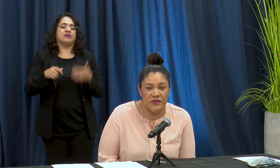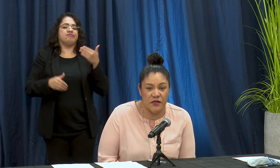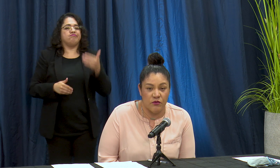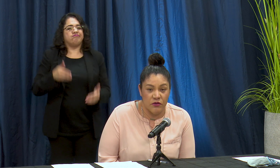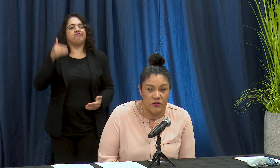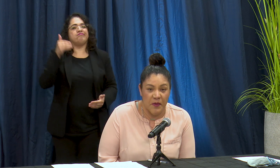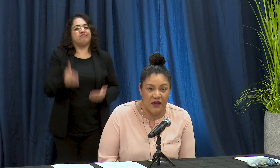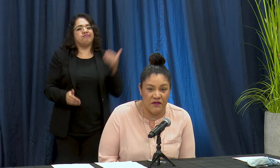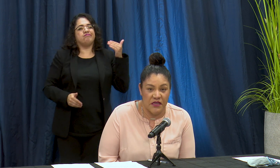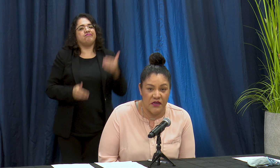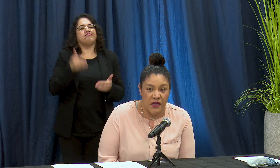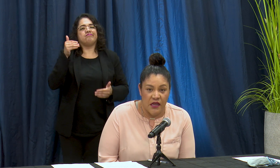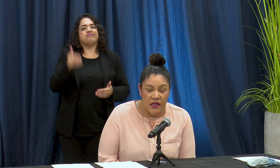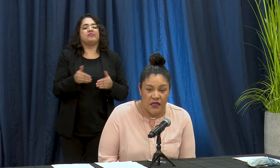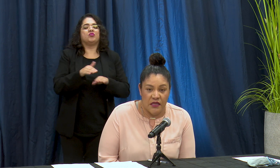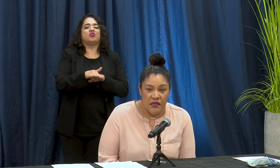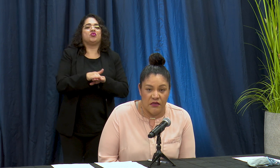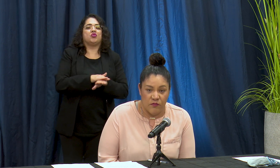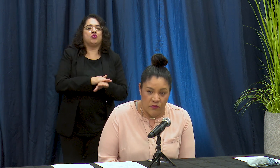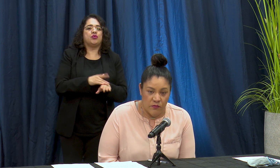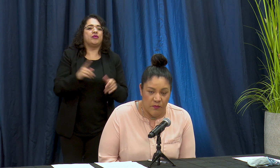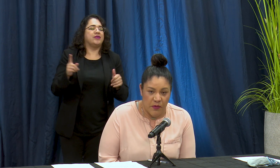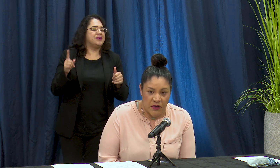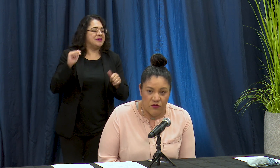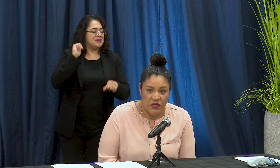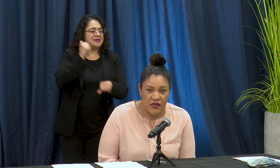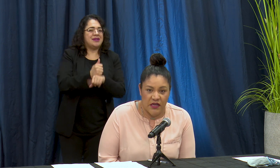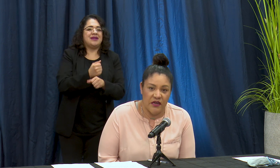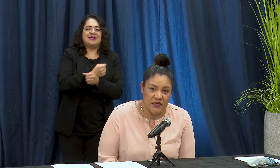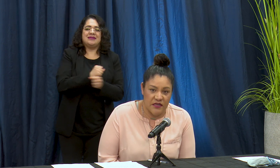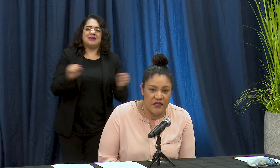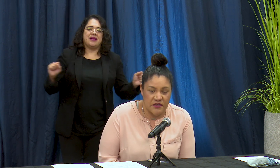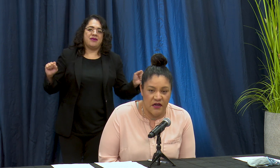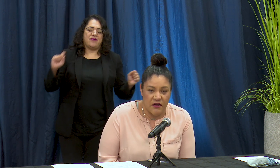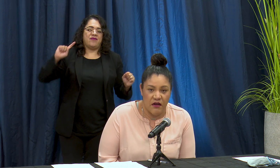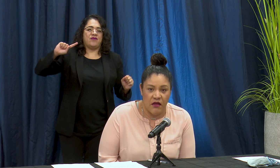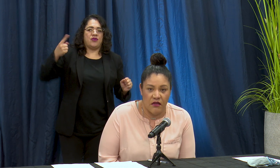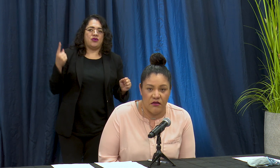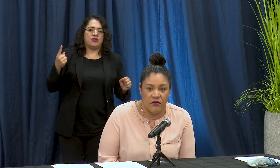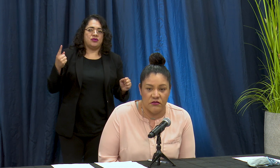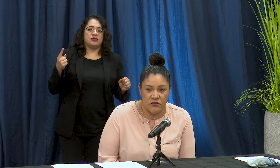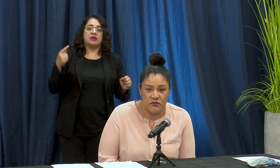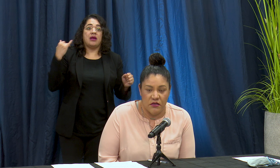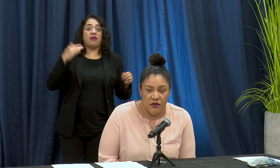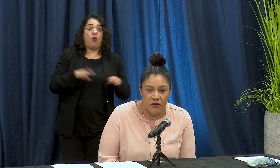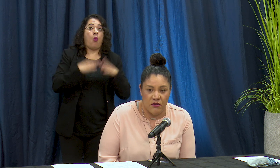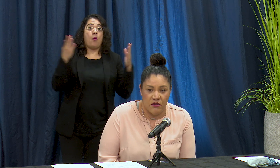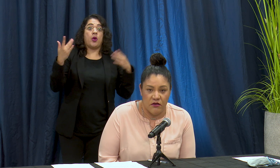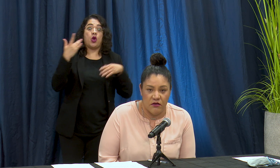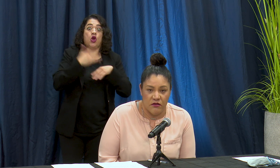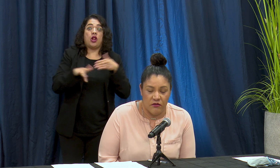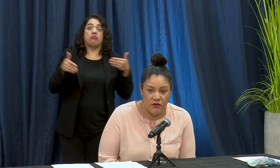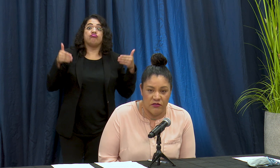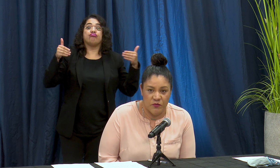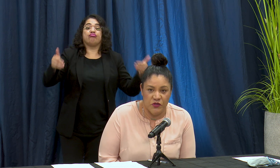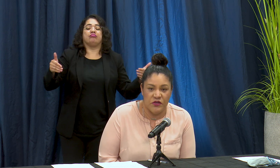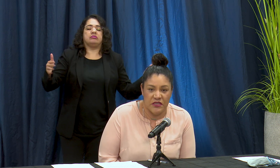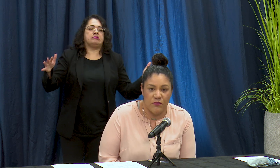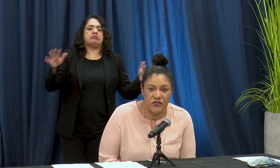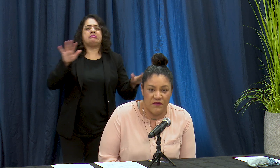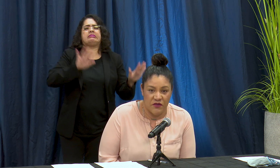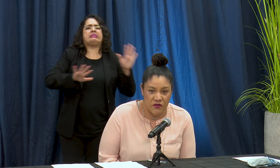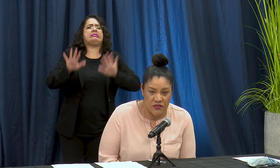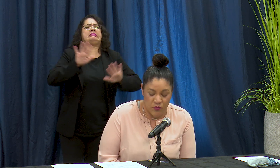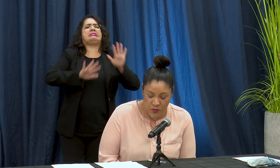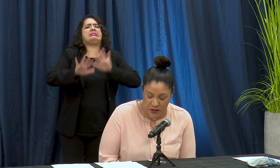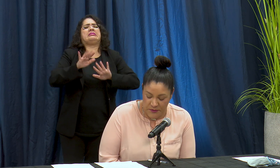estemos más seguros para abrir y para no tener que regresar a cerrar las opciones que